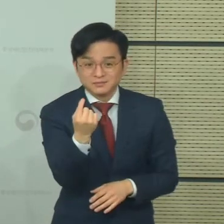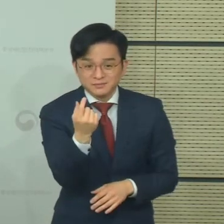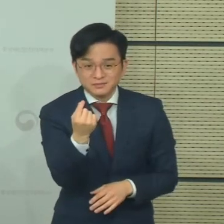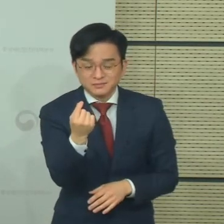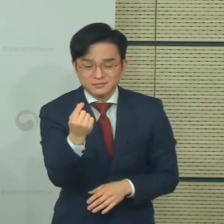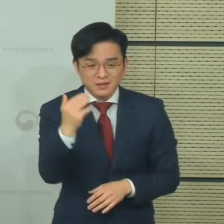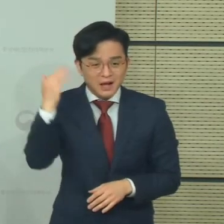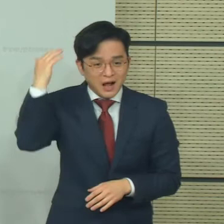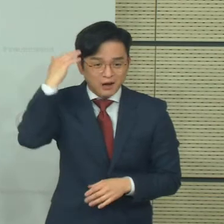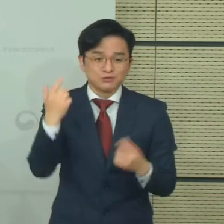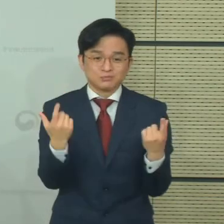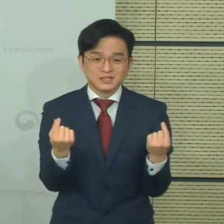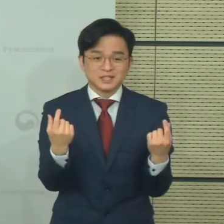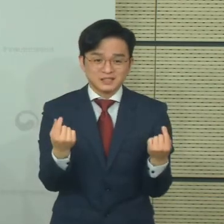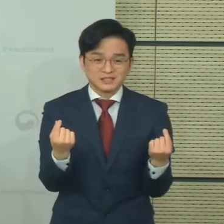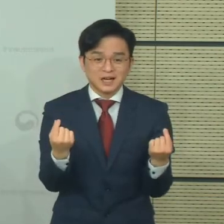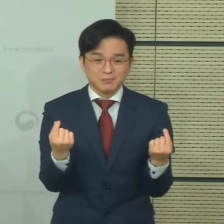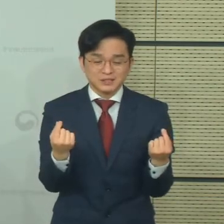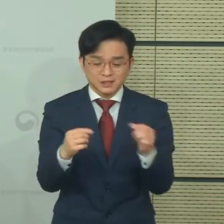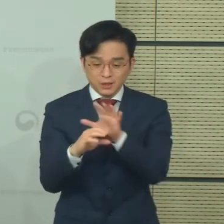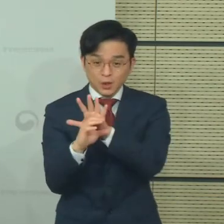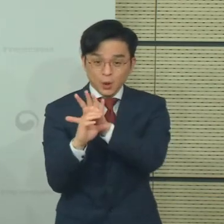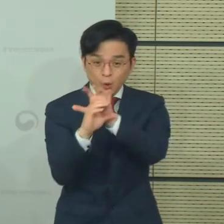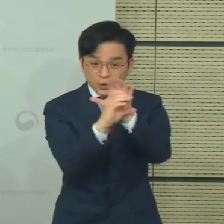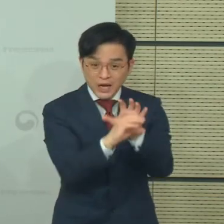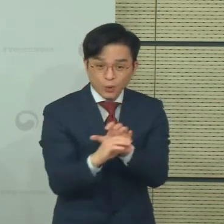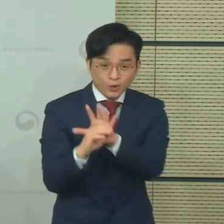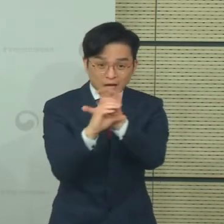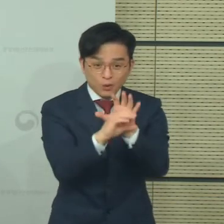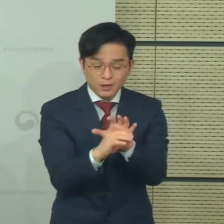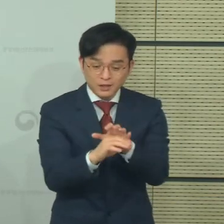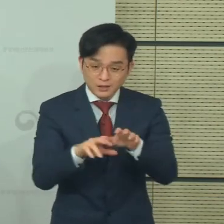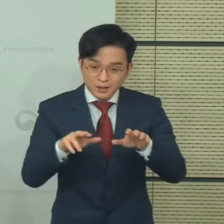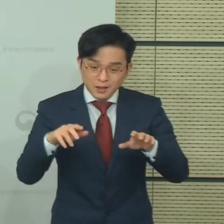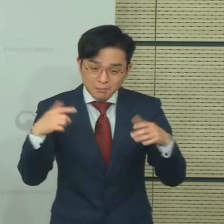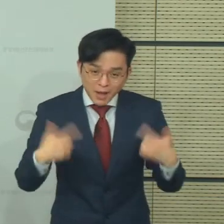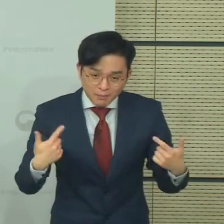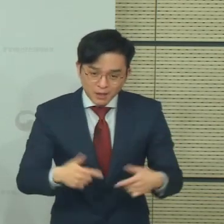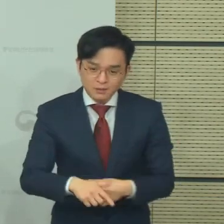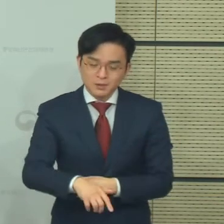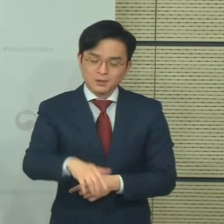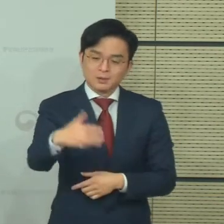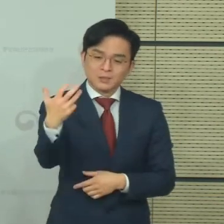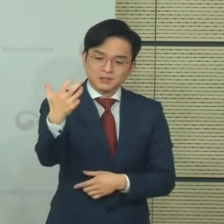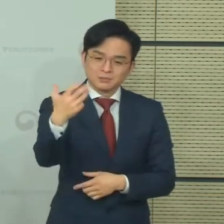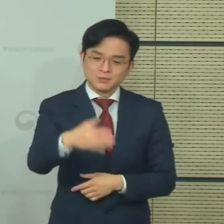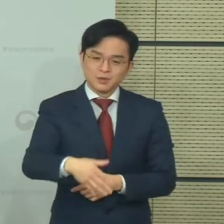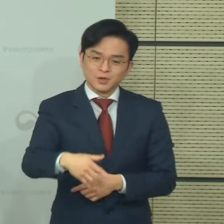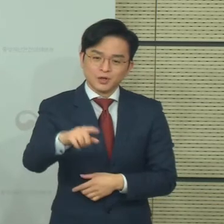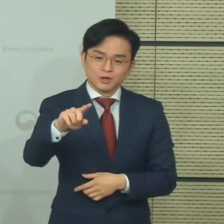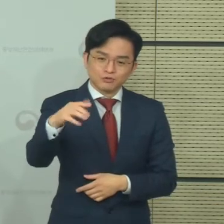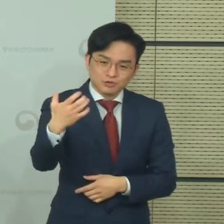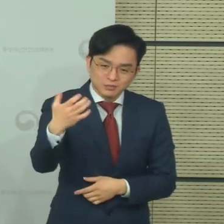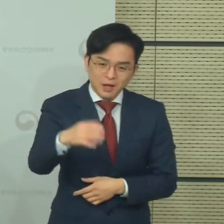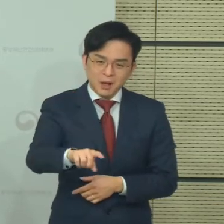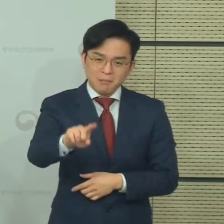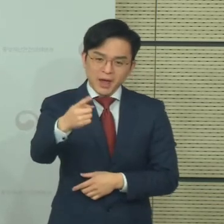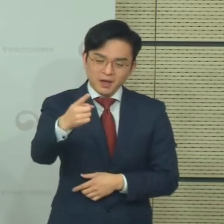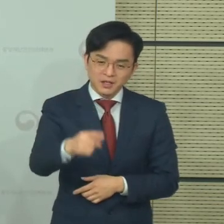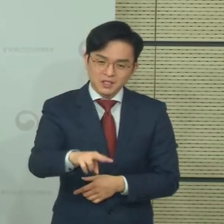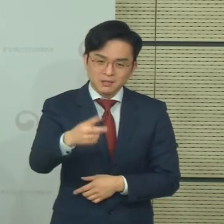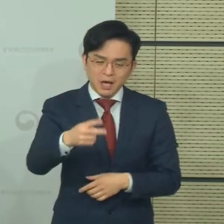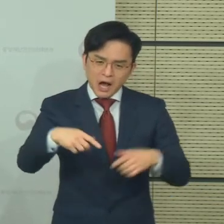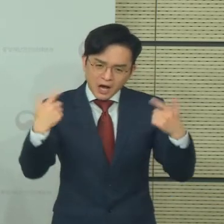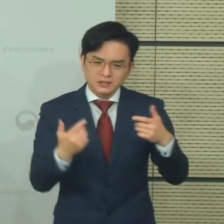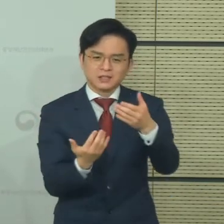사실은 안정기로 접어들었다라고 판단을 하기가 상당히 좀 어려운 그런 이제 사항입니다. 그래서 저희들이 어떤 목표치를 이제 제시를